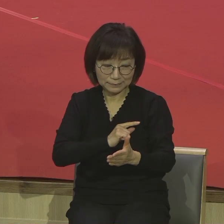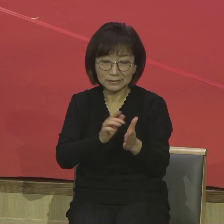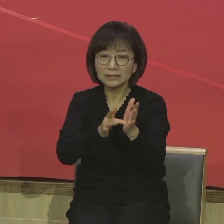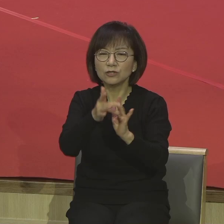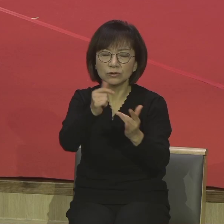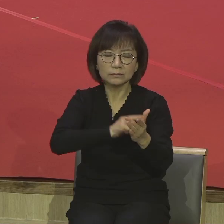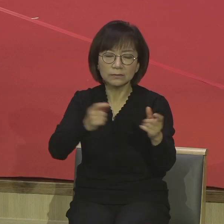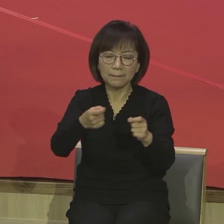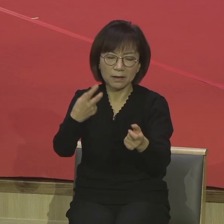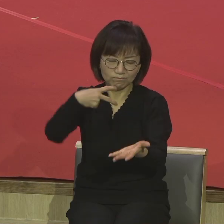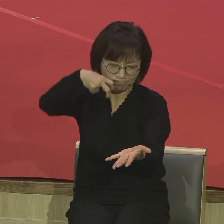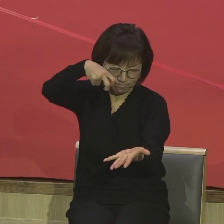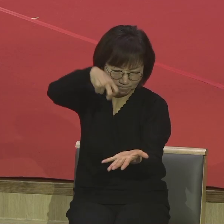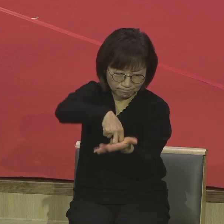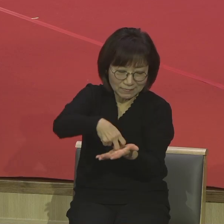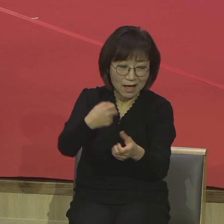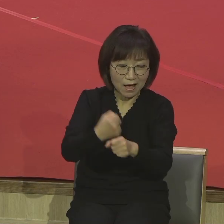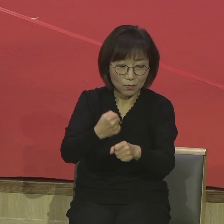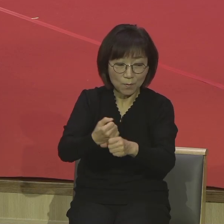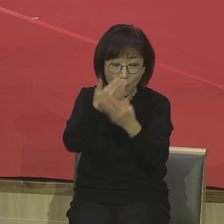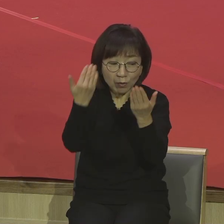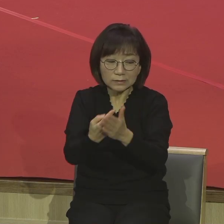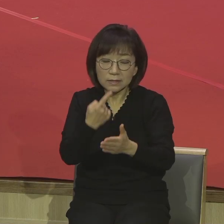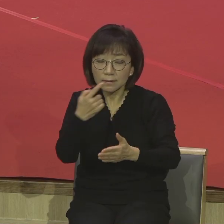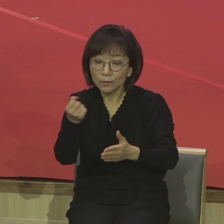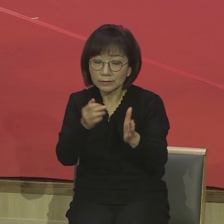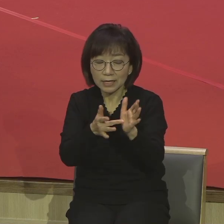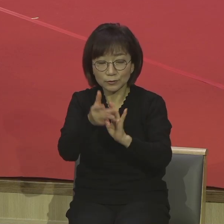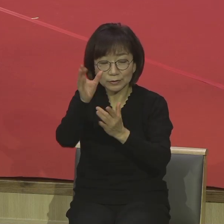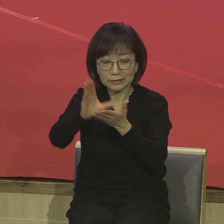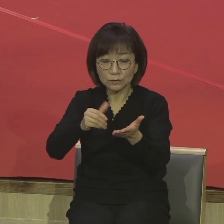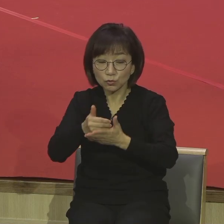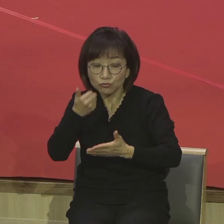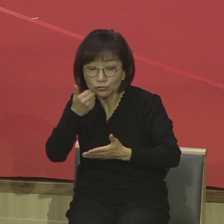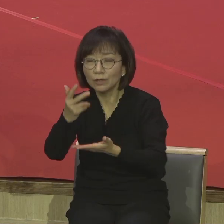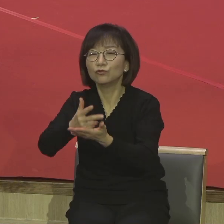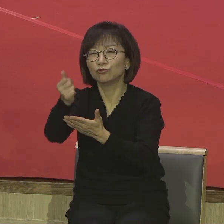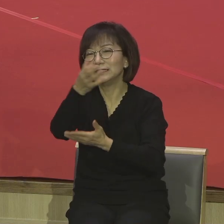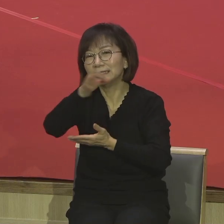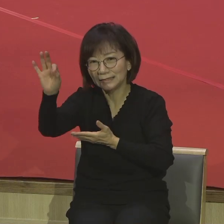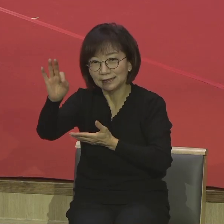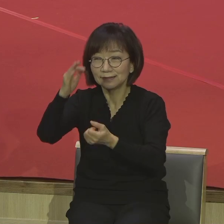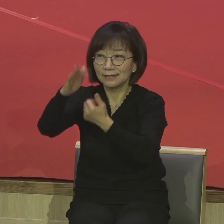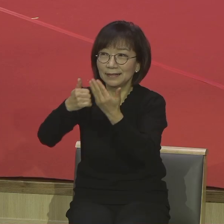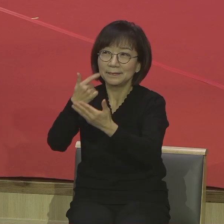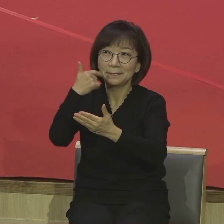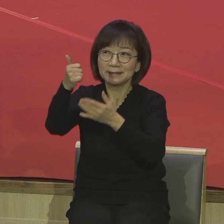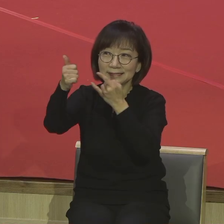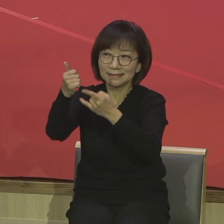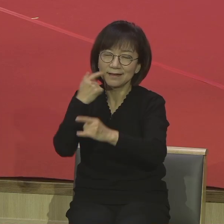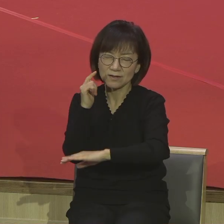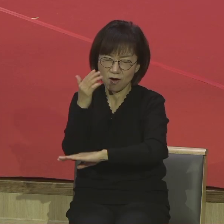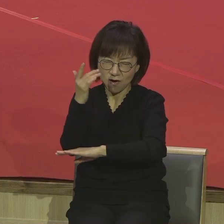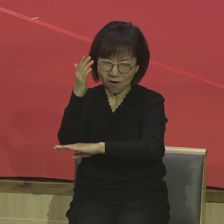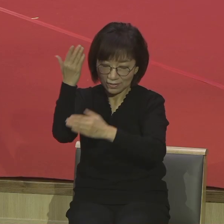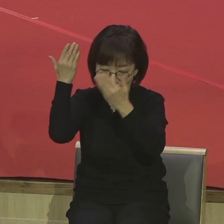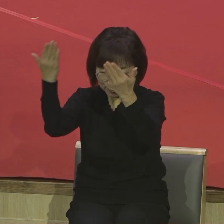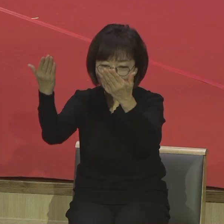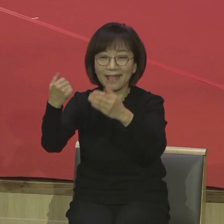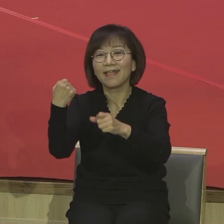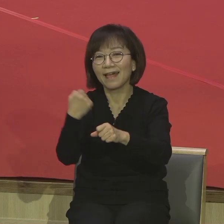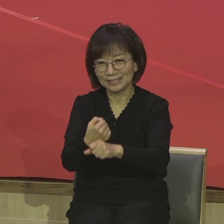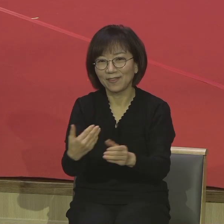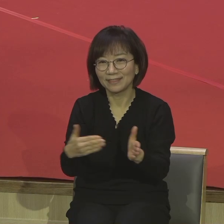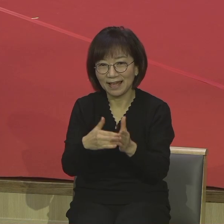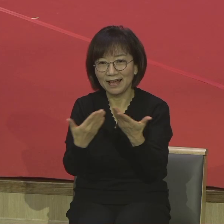하시고 모든 입으로 예수 그리스도를 주라 시인하여 하나님 아버지께 영광을 돌리게 하셨느니라.